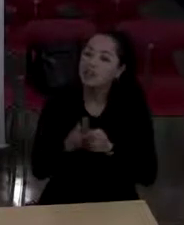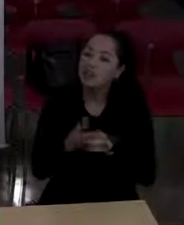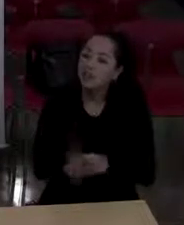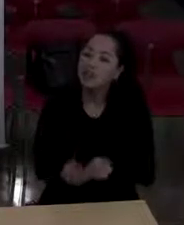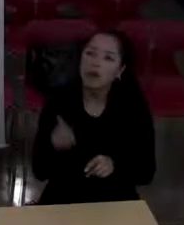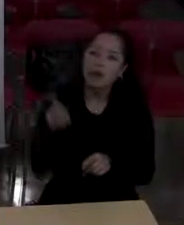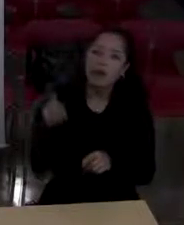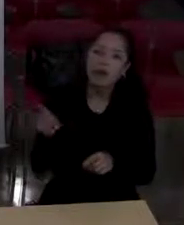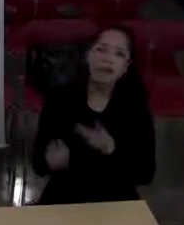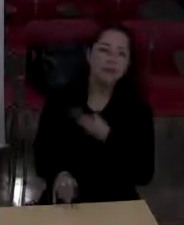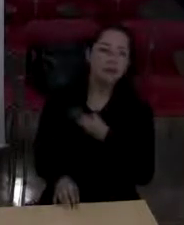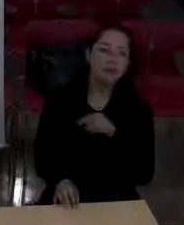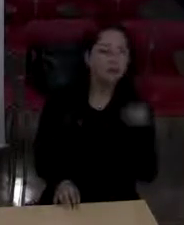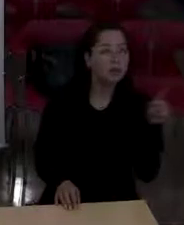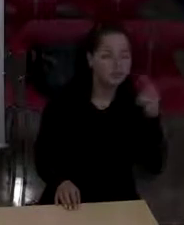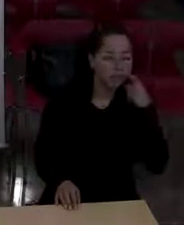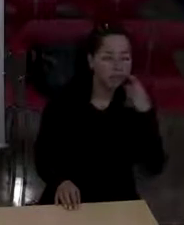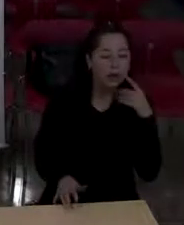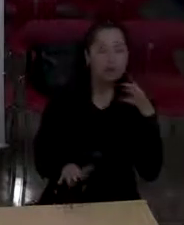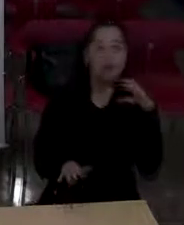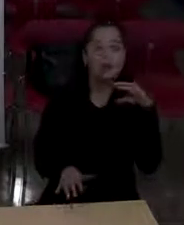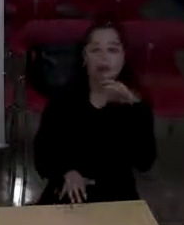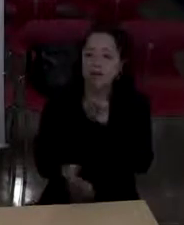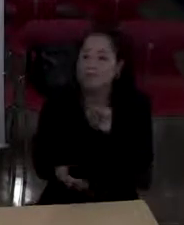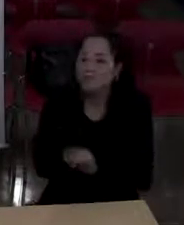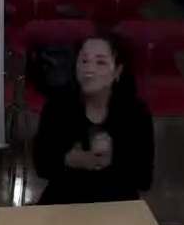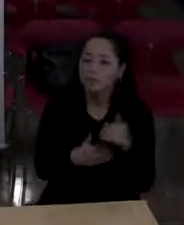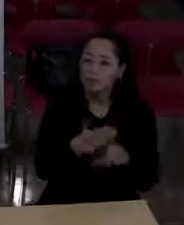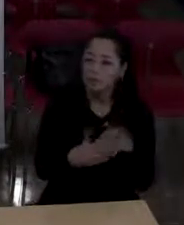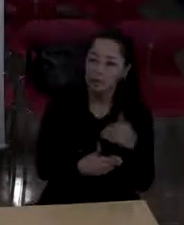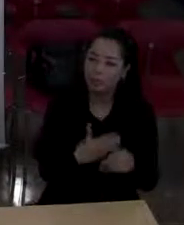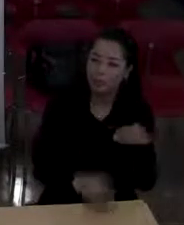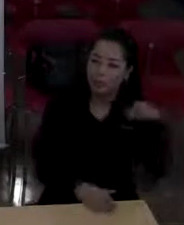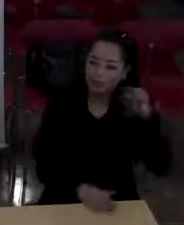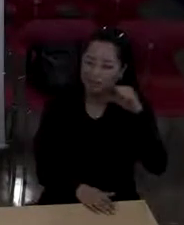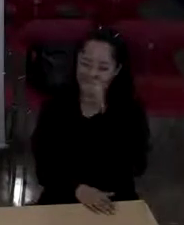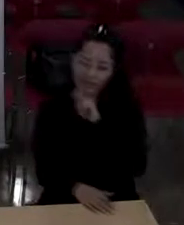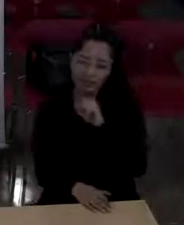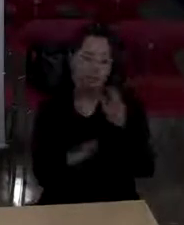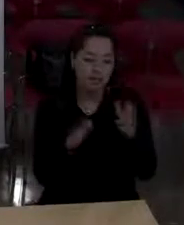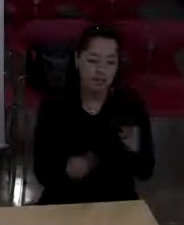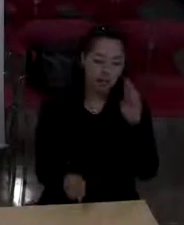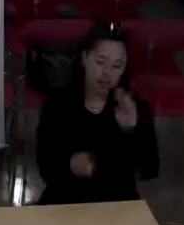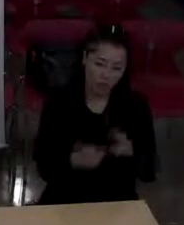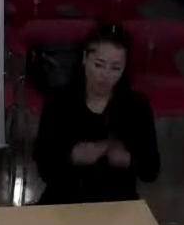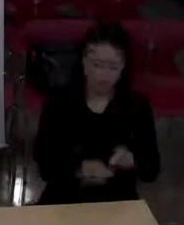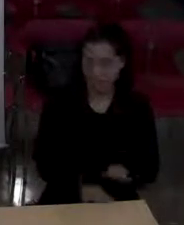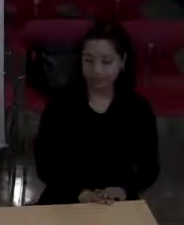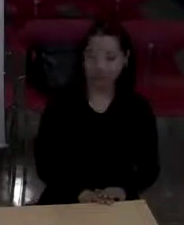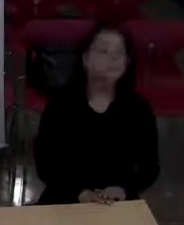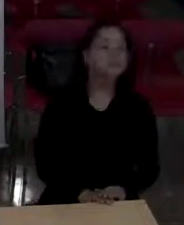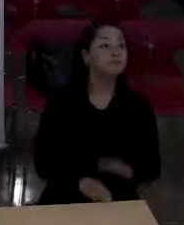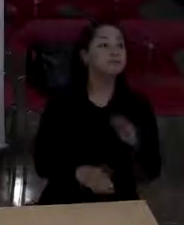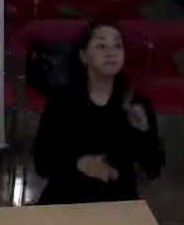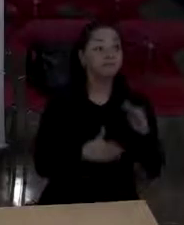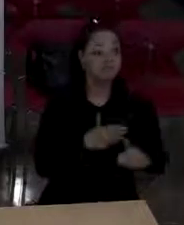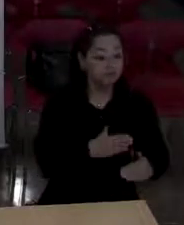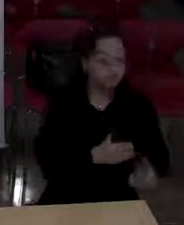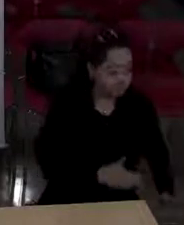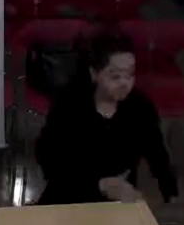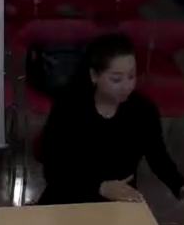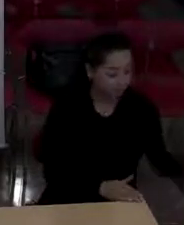un significado. En esta misma edad también los niños o los bebés imitan los gestos de los adultos y los maravilla el movimiento de